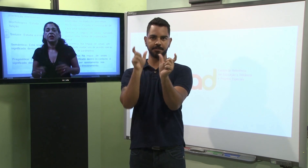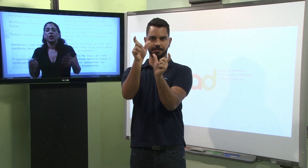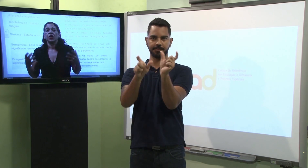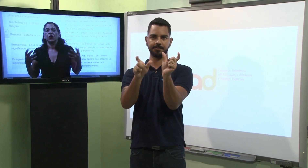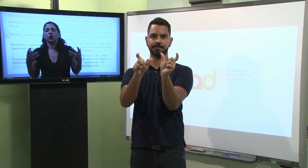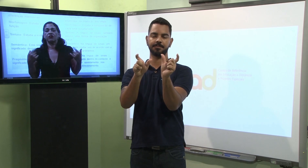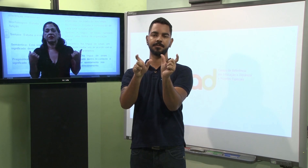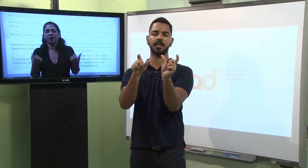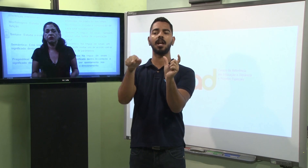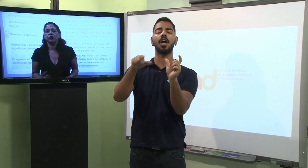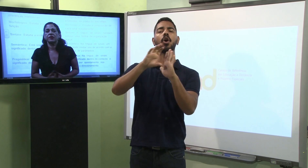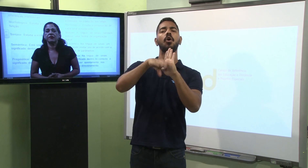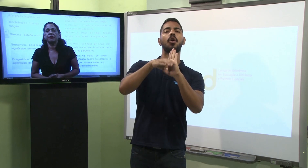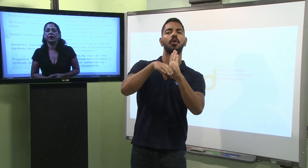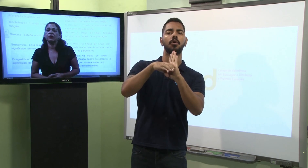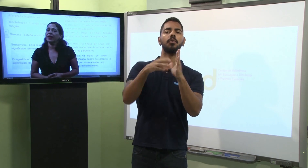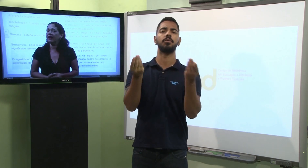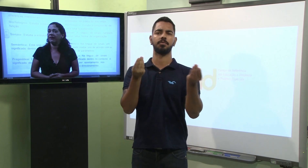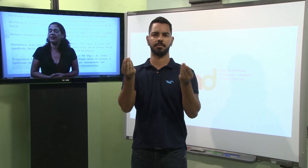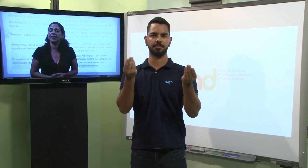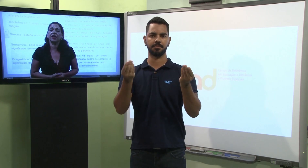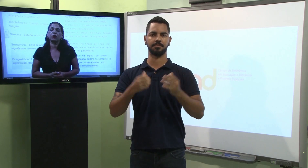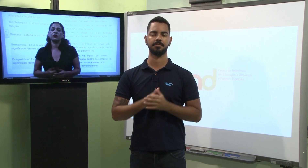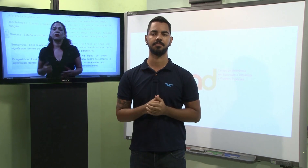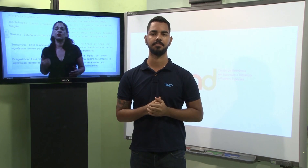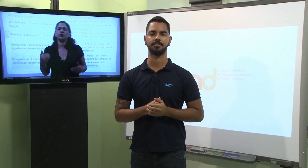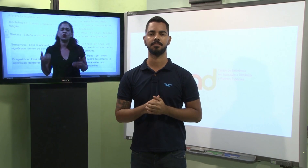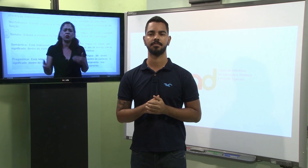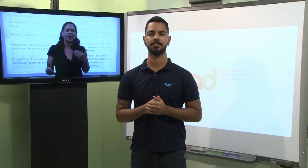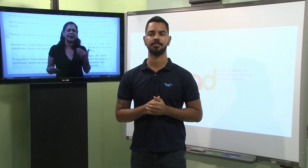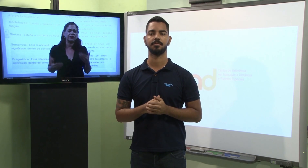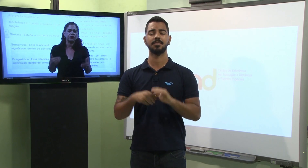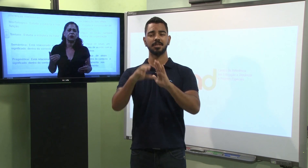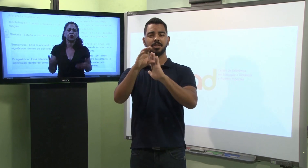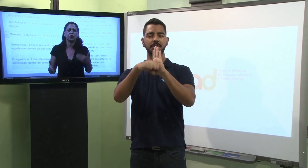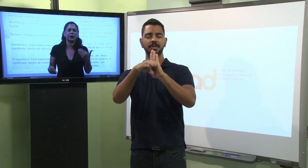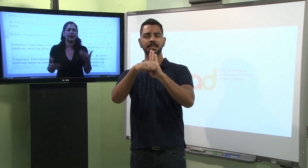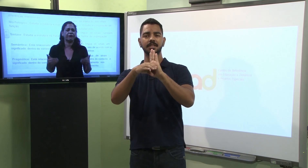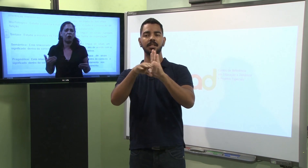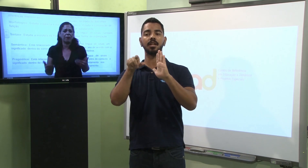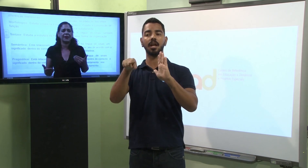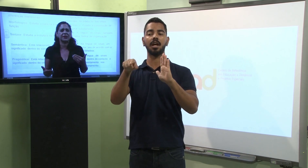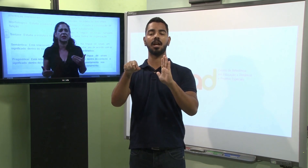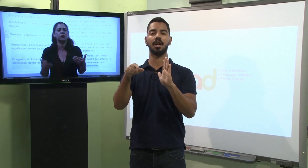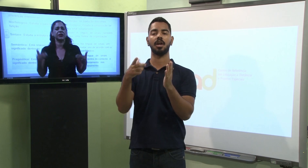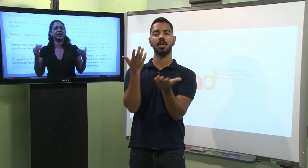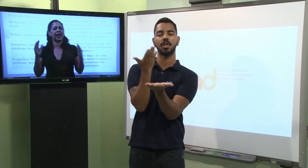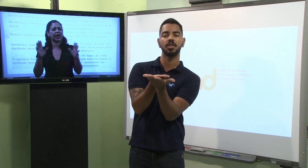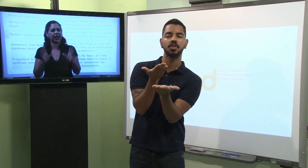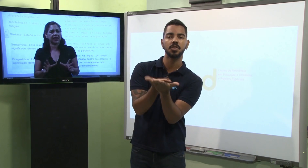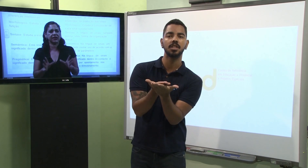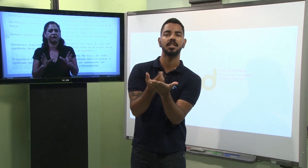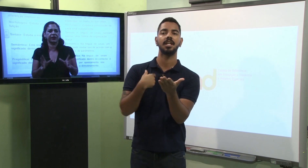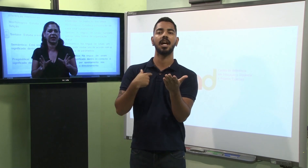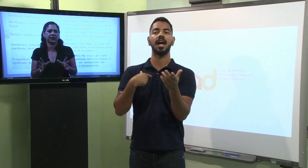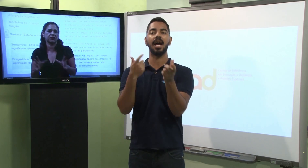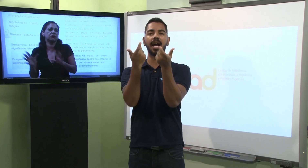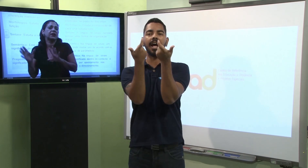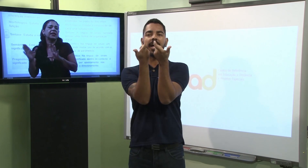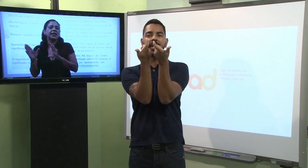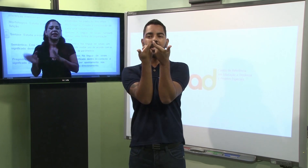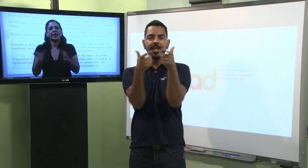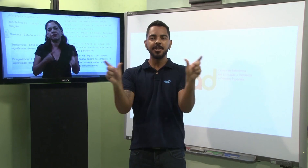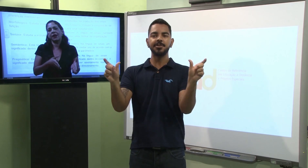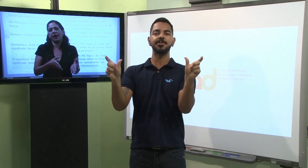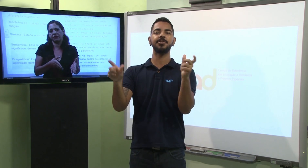morfologia, nós já temos conhecimento que ela vem ser o estudo da estrutura, da formação e da